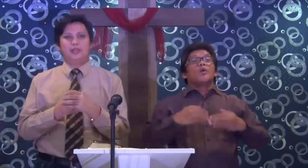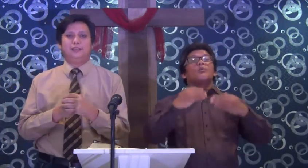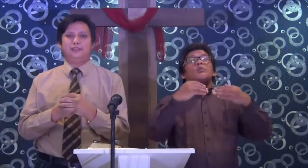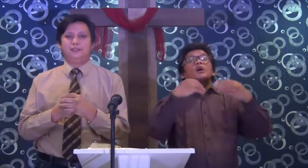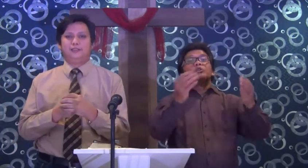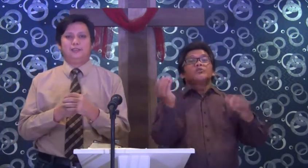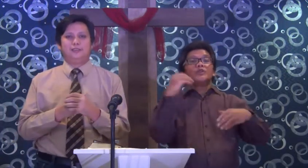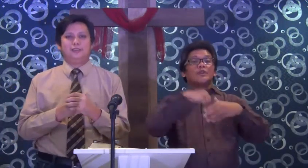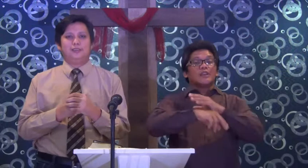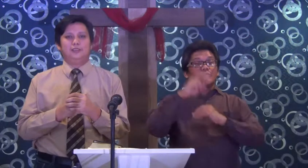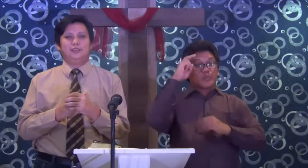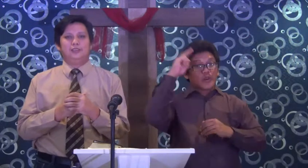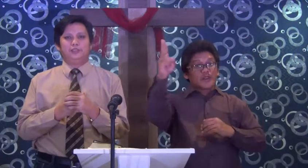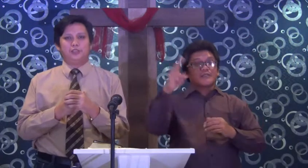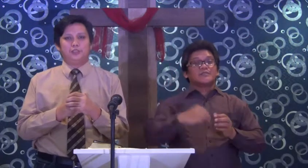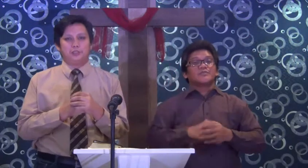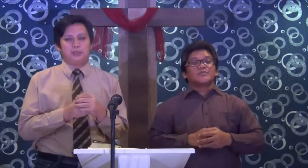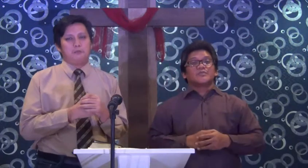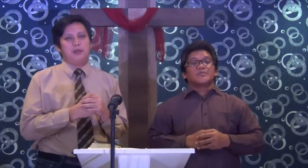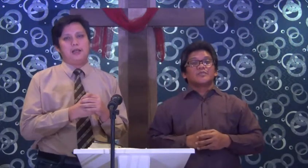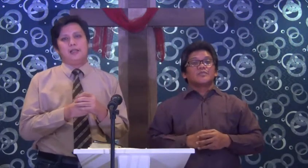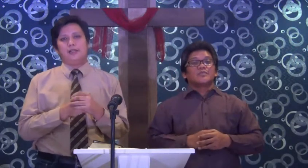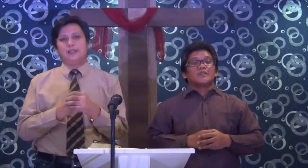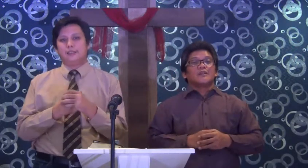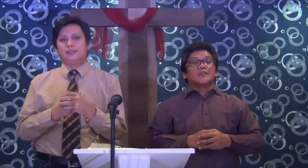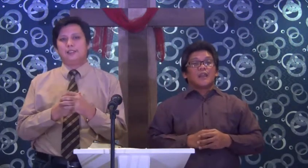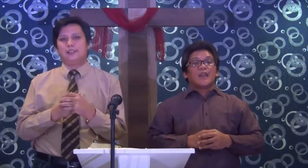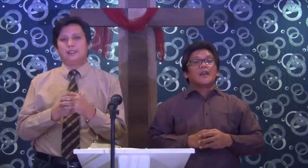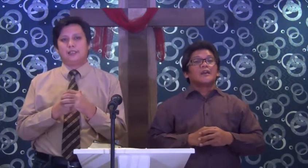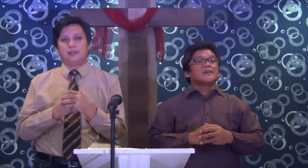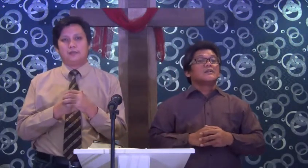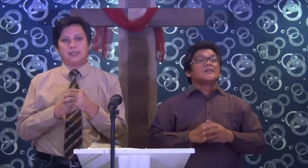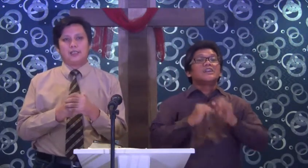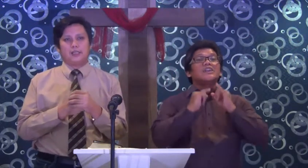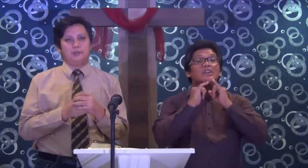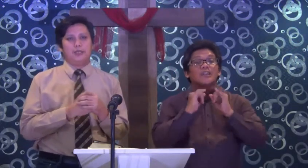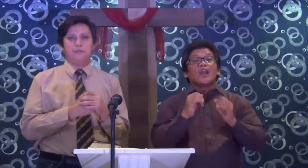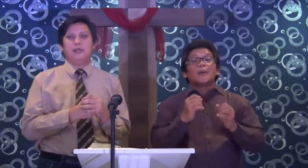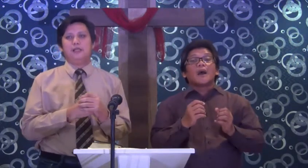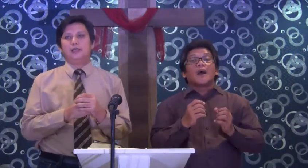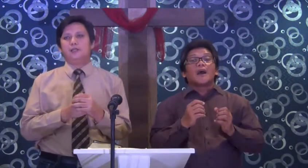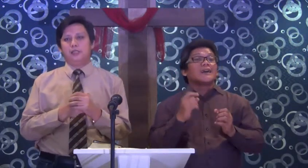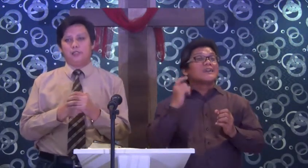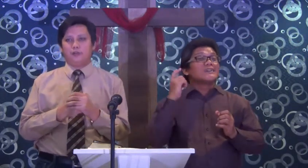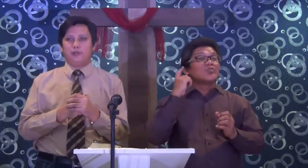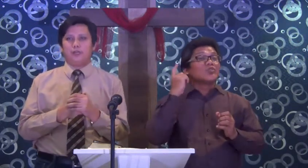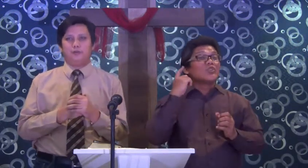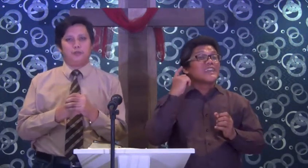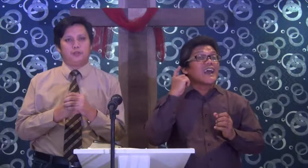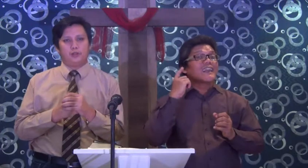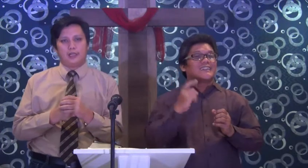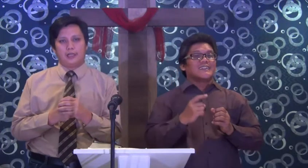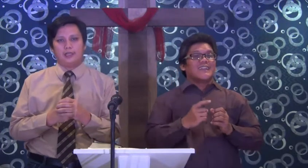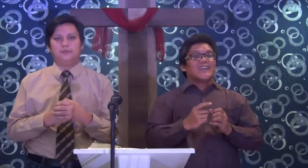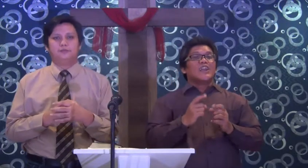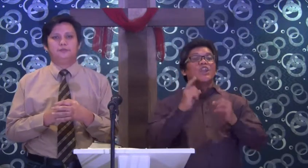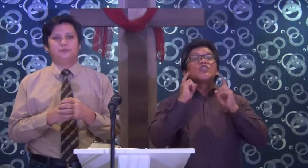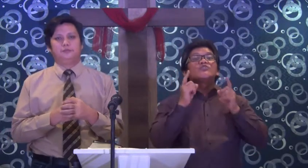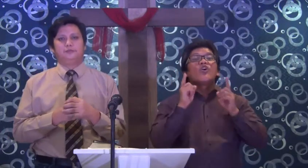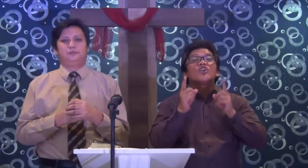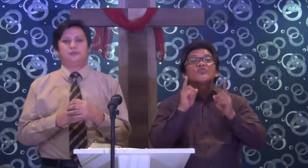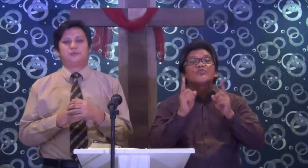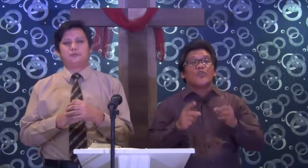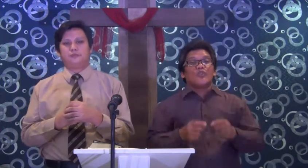dalam Tuhan. Terus ikuti perkembangan dari gereja tentang pelaksanaan ibadah-ibadah dari offline maupun online.